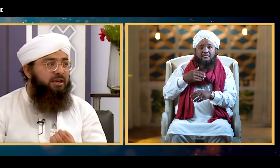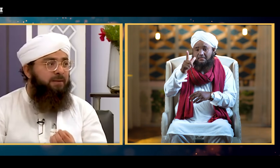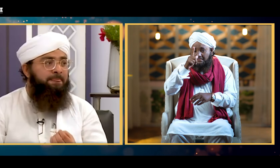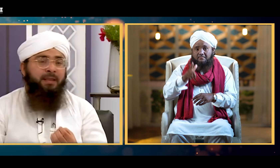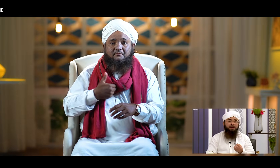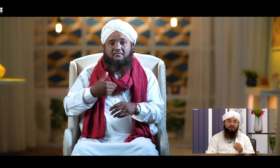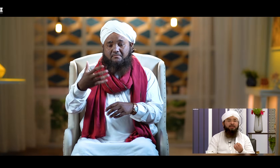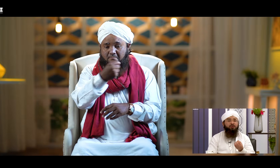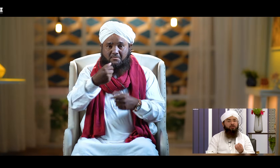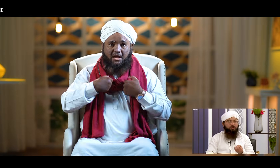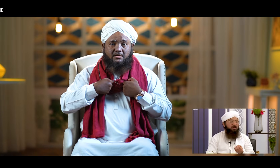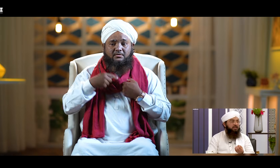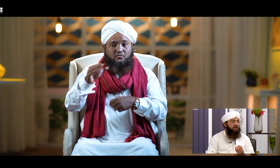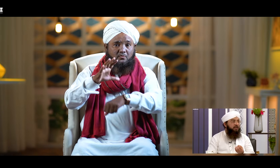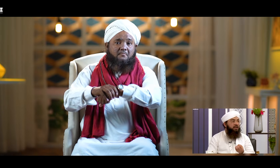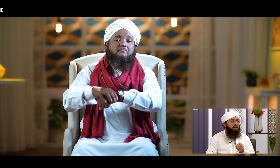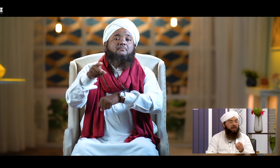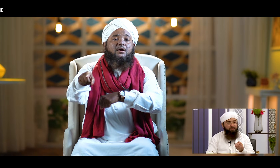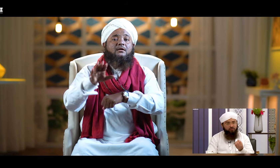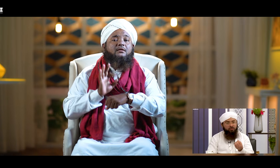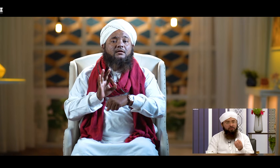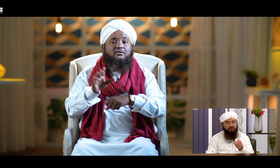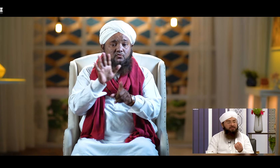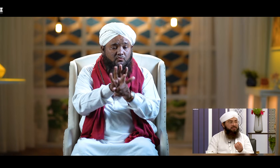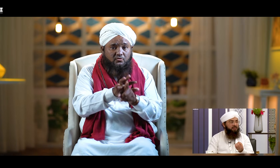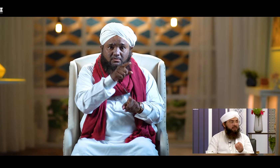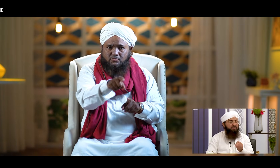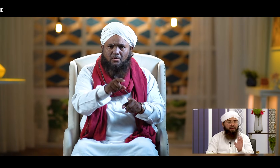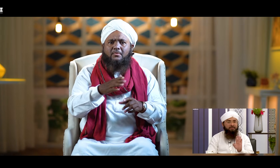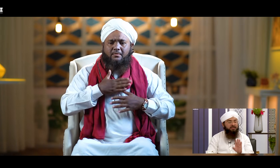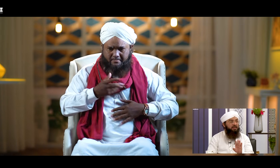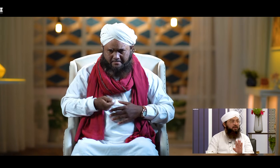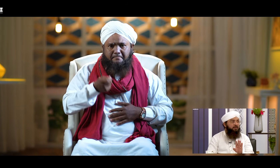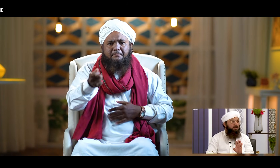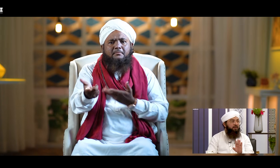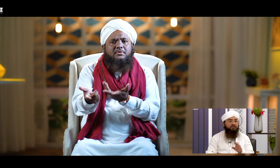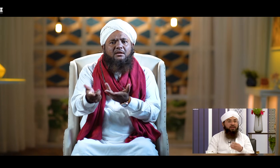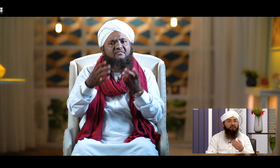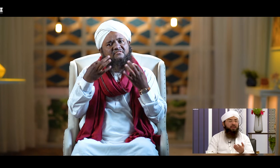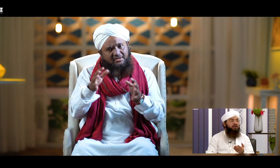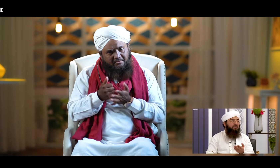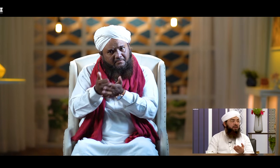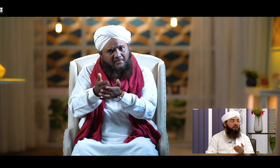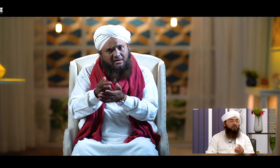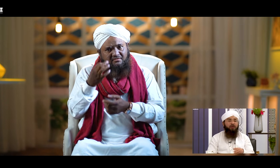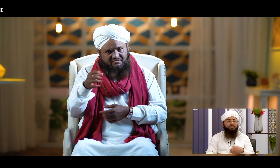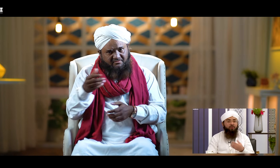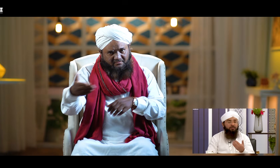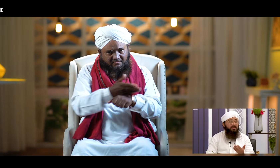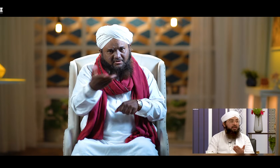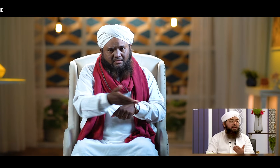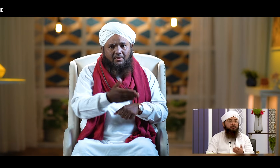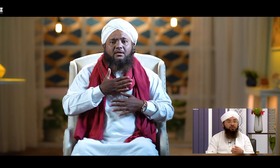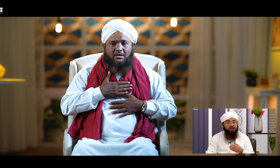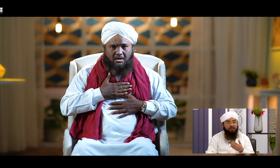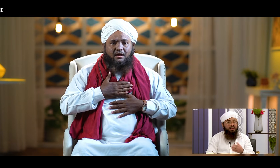ہونا چاہیے، پھر آپ کے اندر جرت ہونی چاہیے کہ آپ اس کو سمجھا سکیں کہ بھائی پیسے دے رہے ہیں، فری میں نہیں کٹوا رہے، اور اپنی